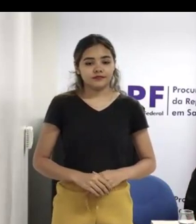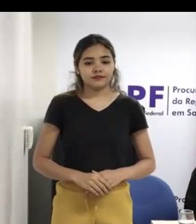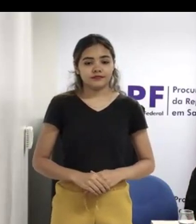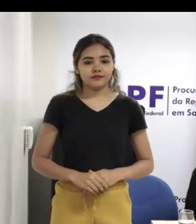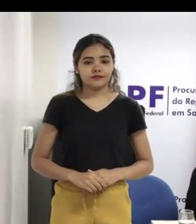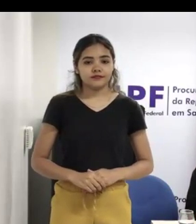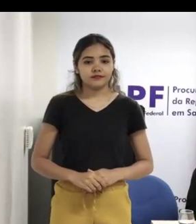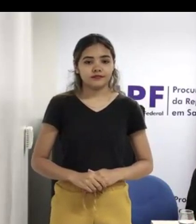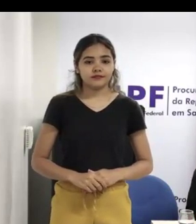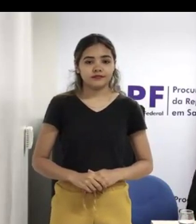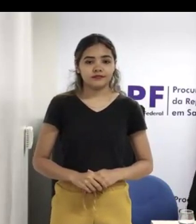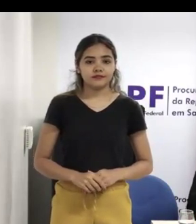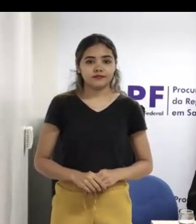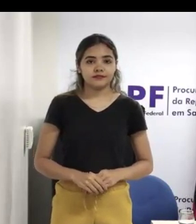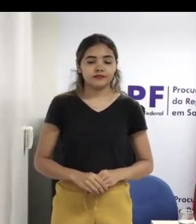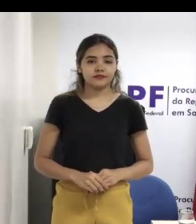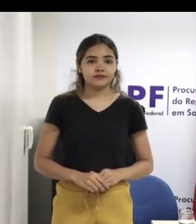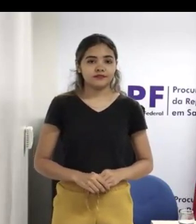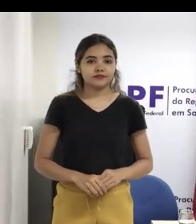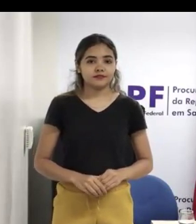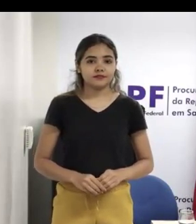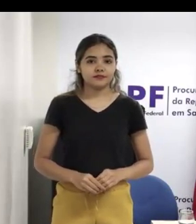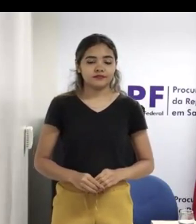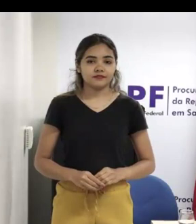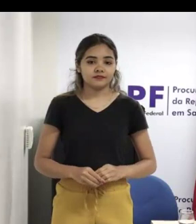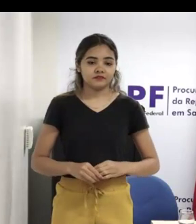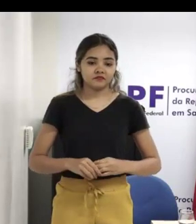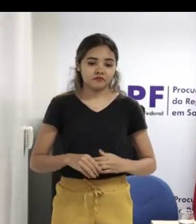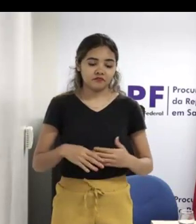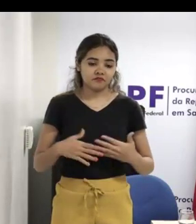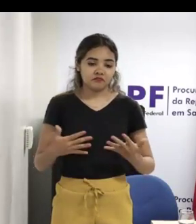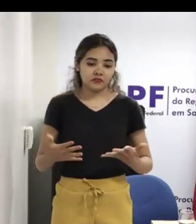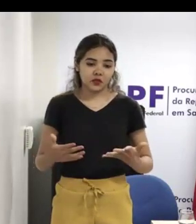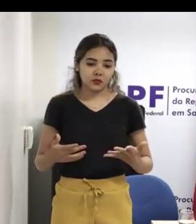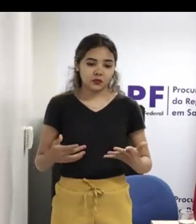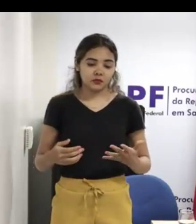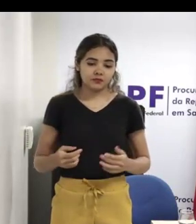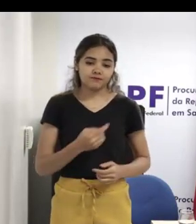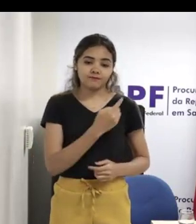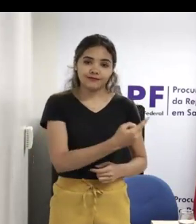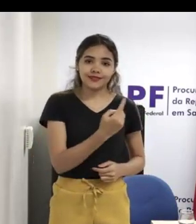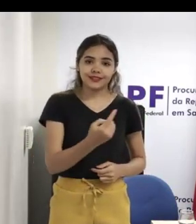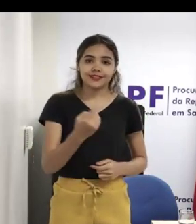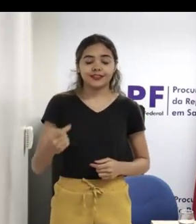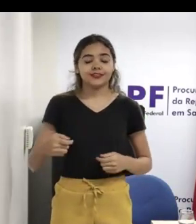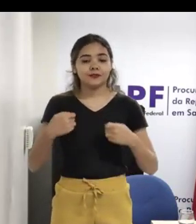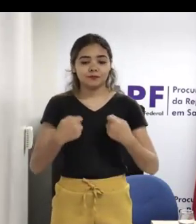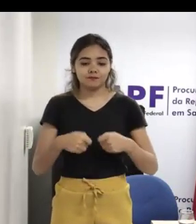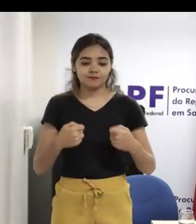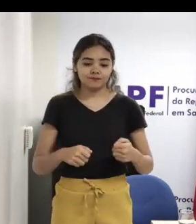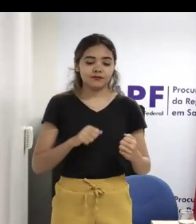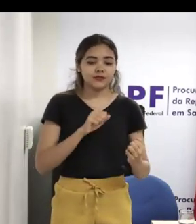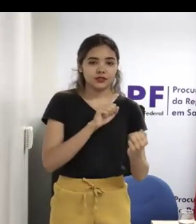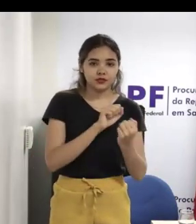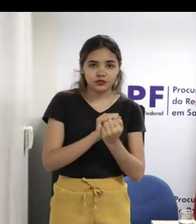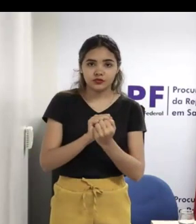prioridade agora todos esses atores eles têm que est agindo juntos para quando um